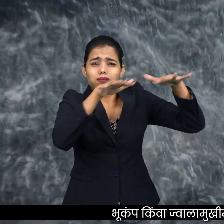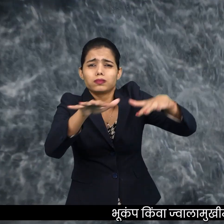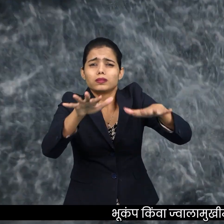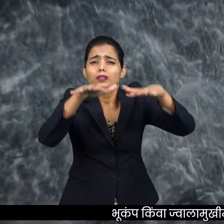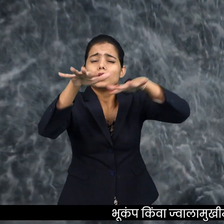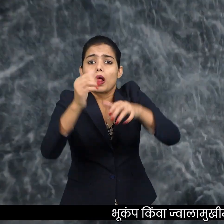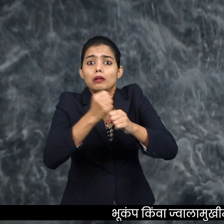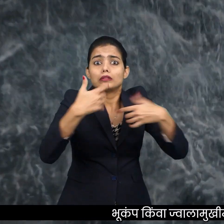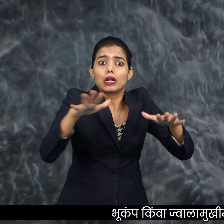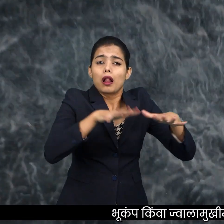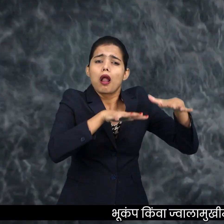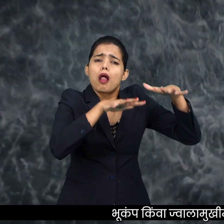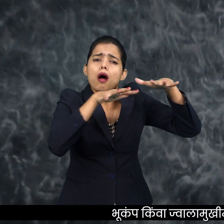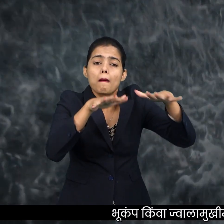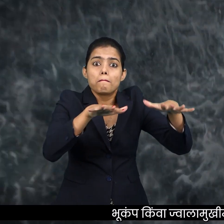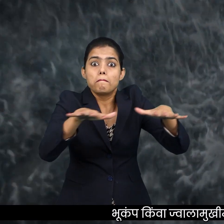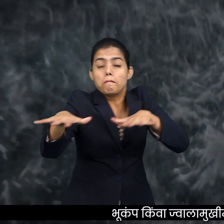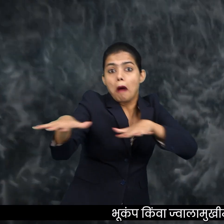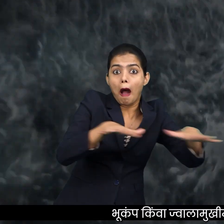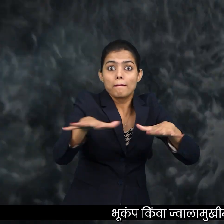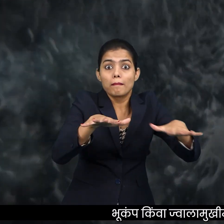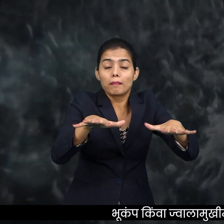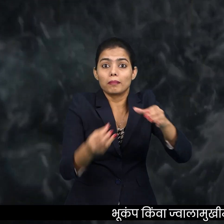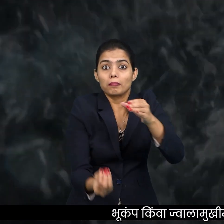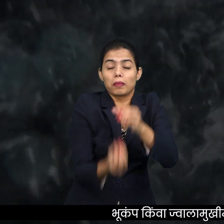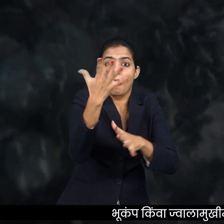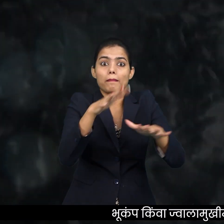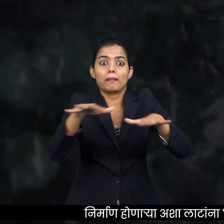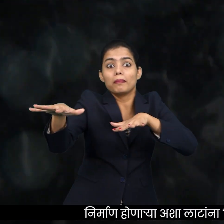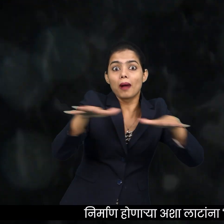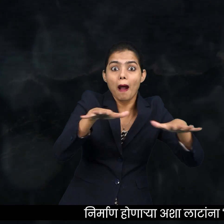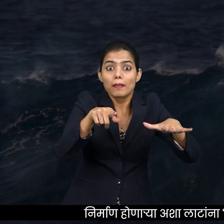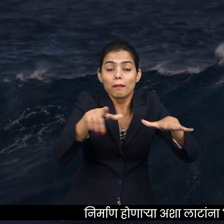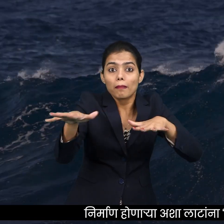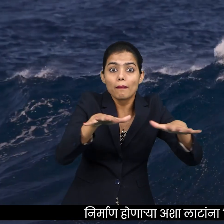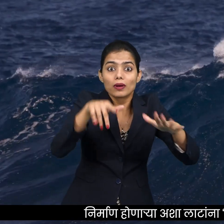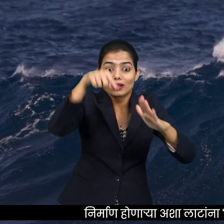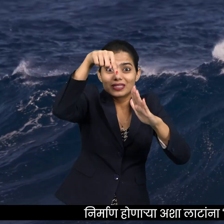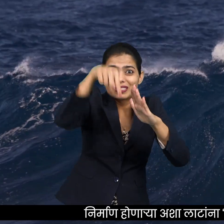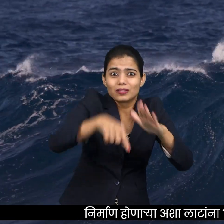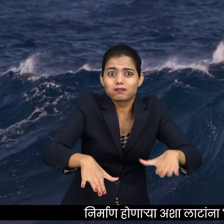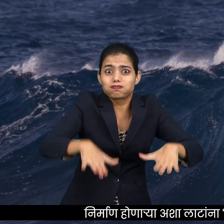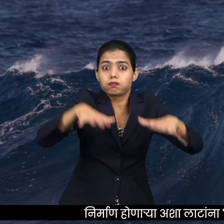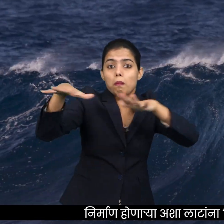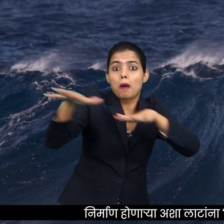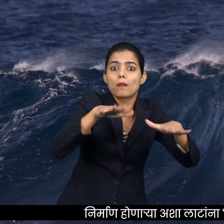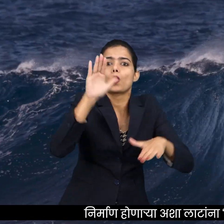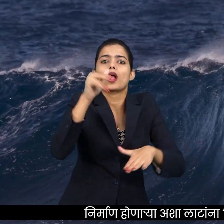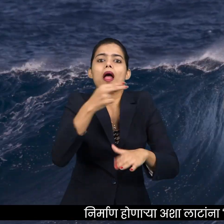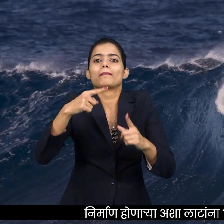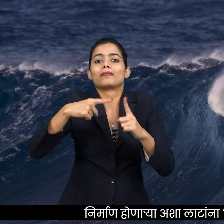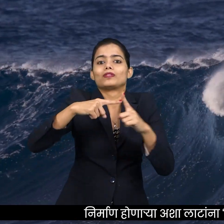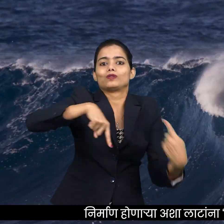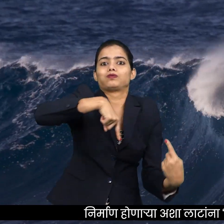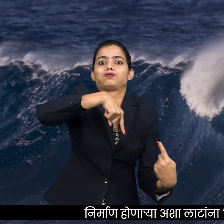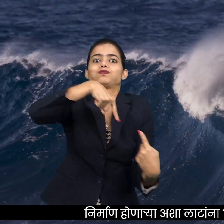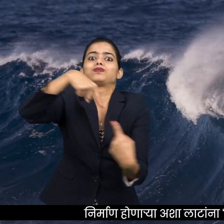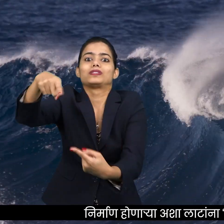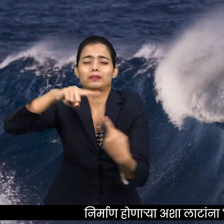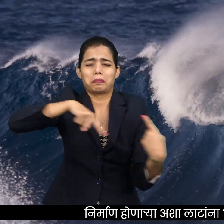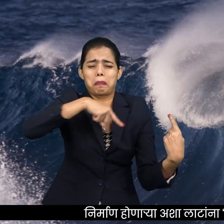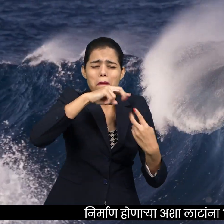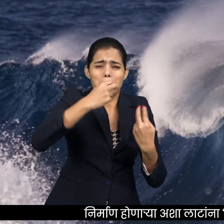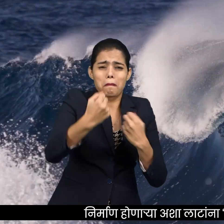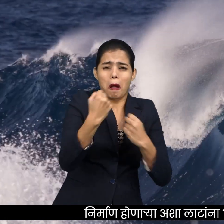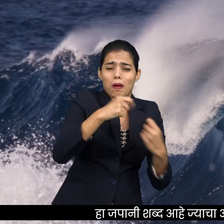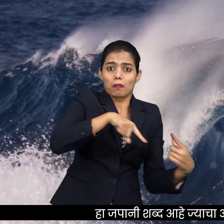भूकंप किंवा ज्वालामुखीमुळे समुद्राच्या तळाशी निर्माण होणाऱ्या अशा लाटांना सुनामी असं